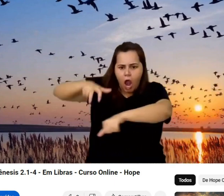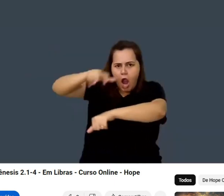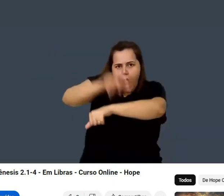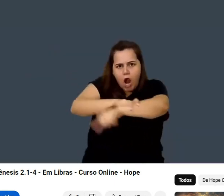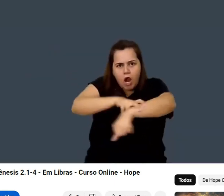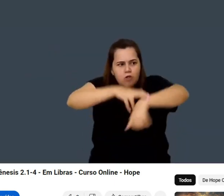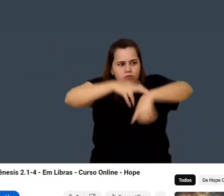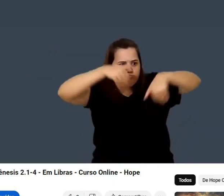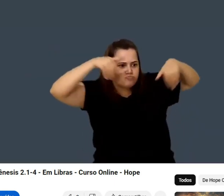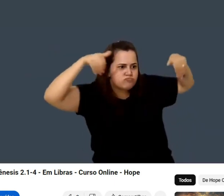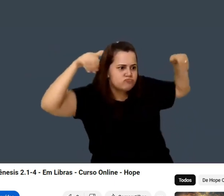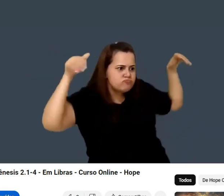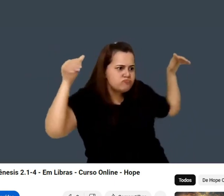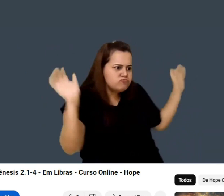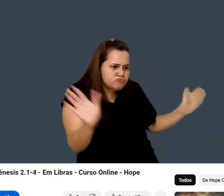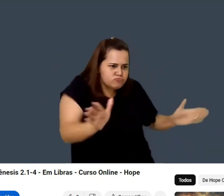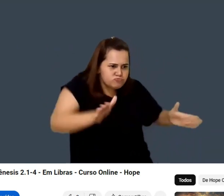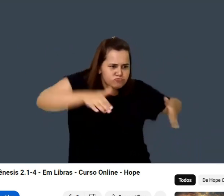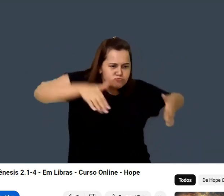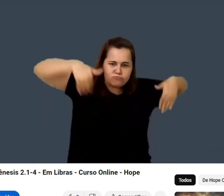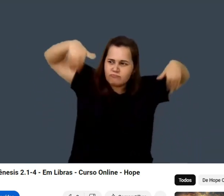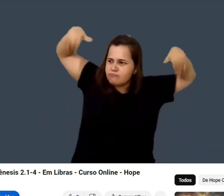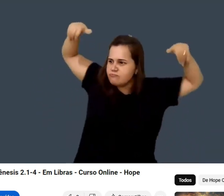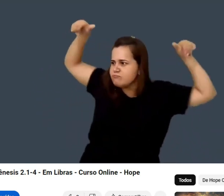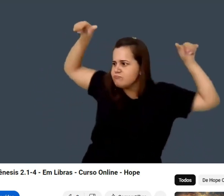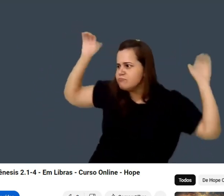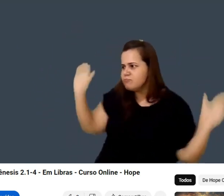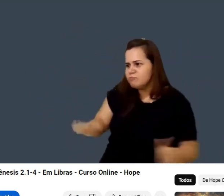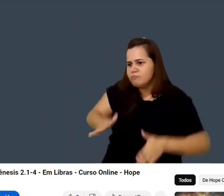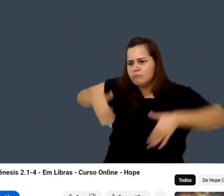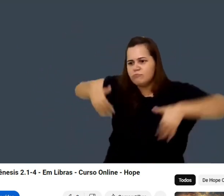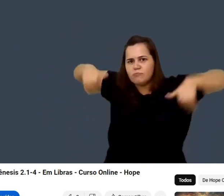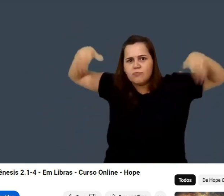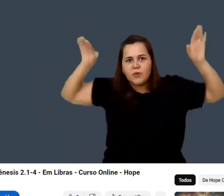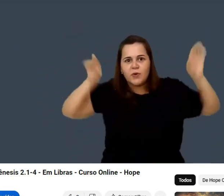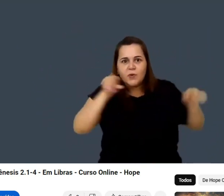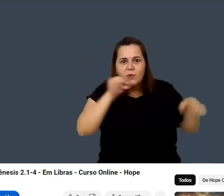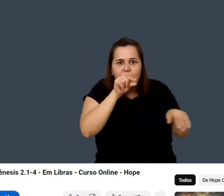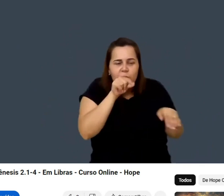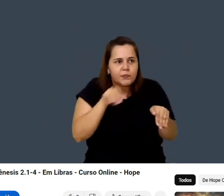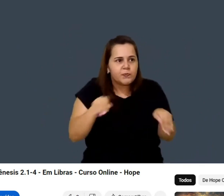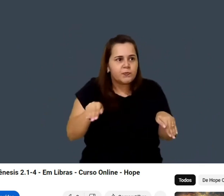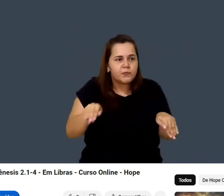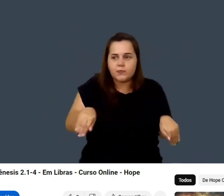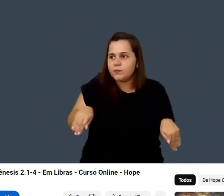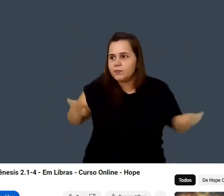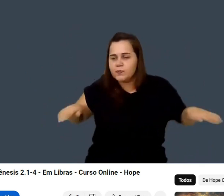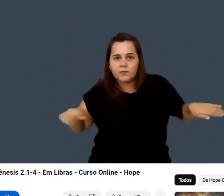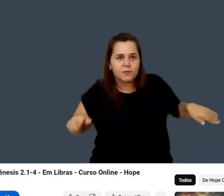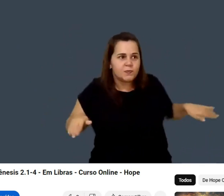de muitas cores, por exemplo, a águia, com grandes asas, fortes,